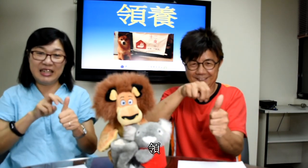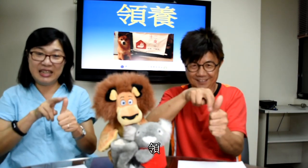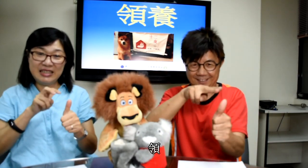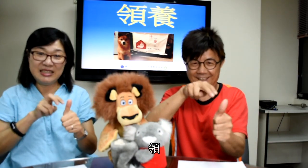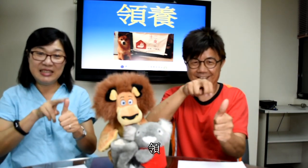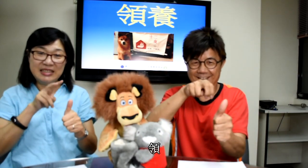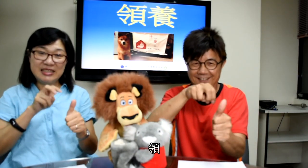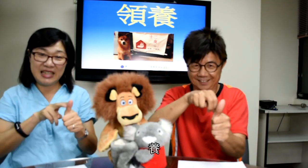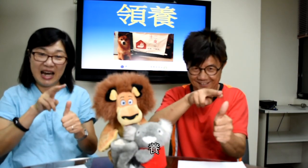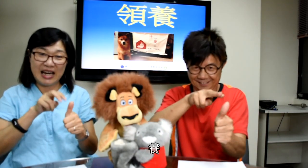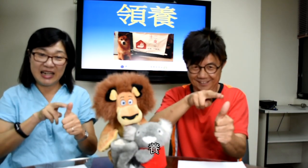领养，